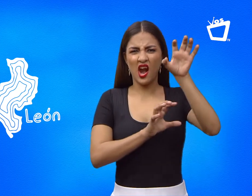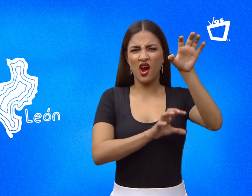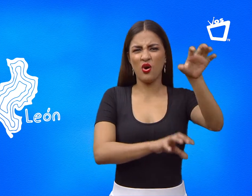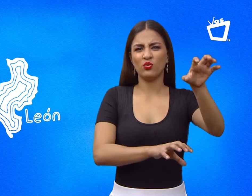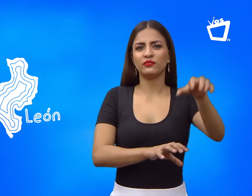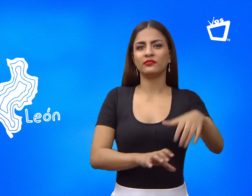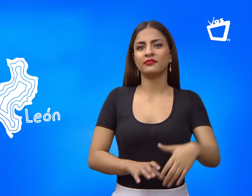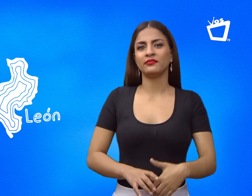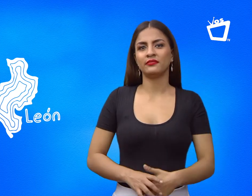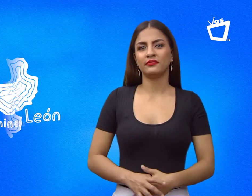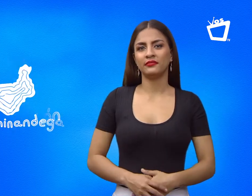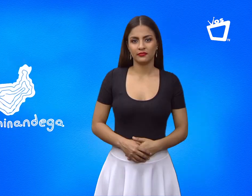León.